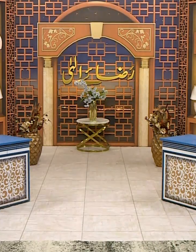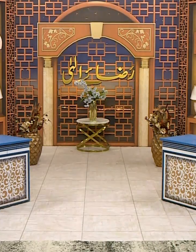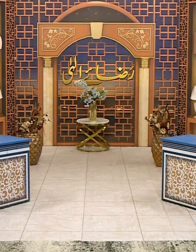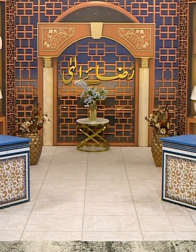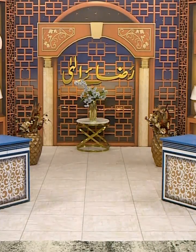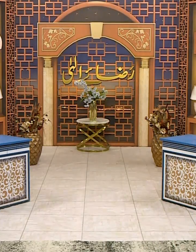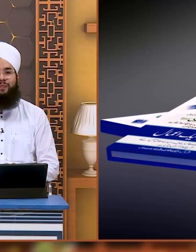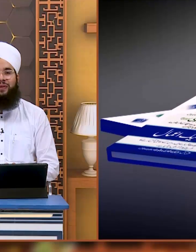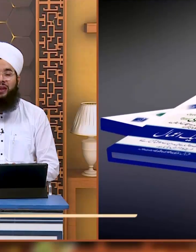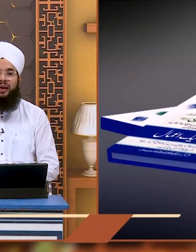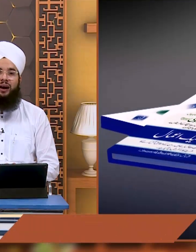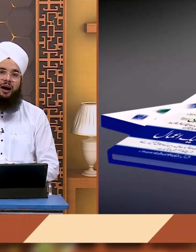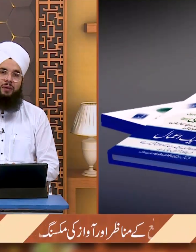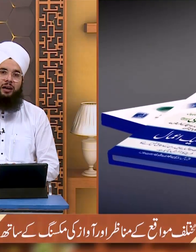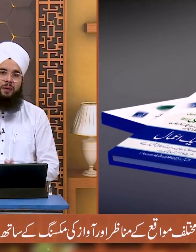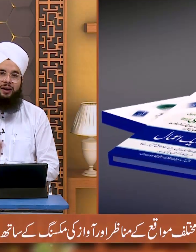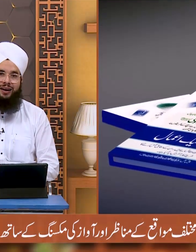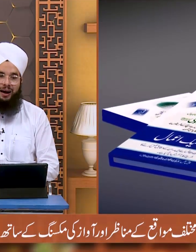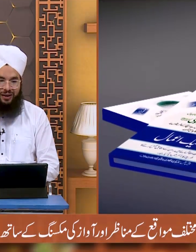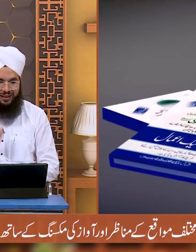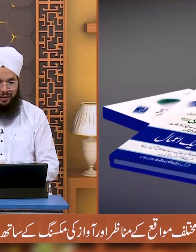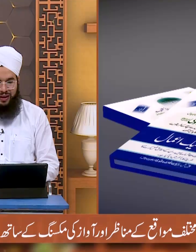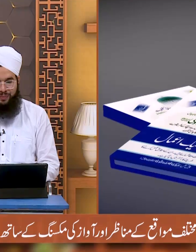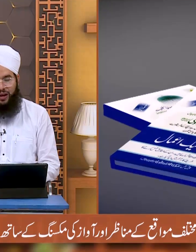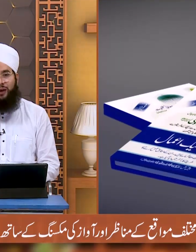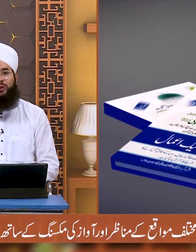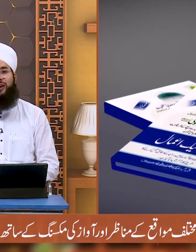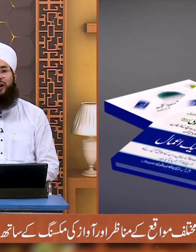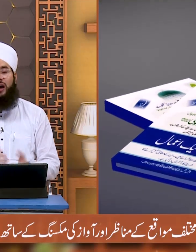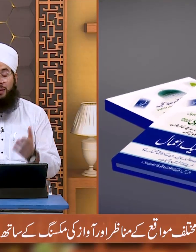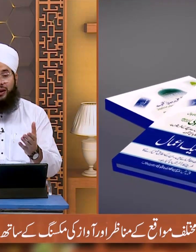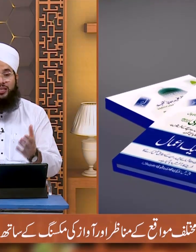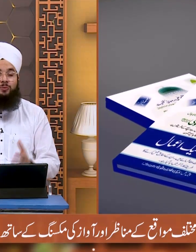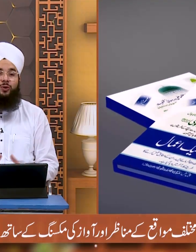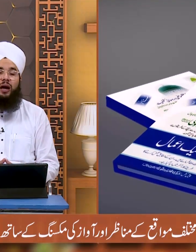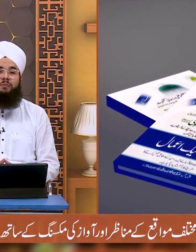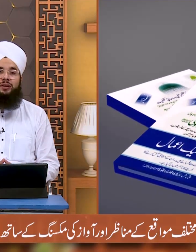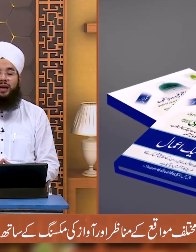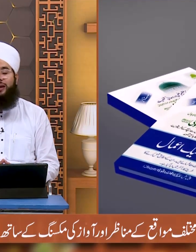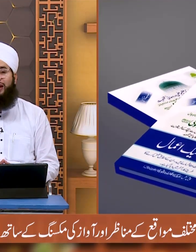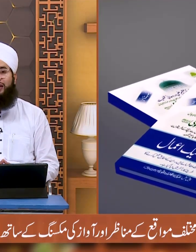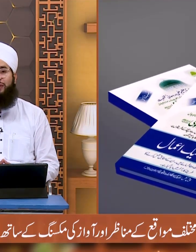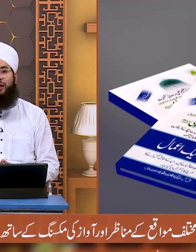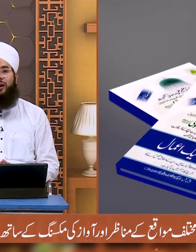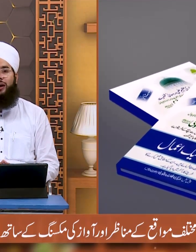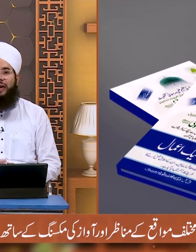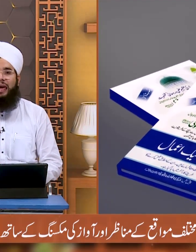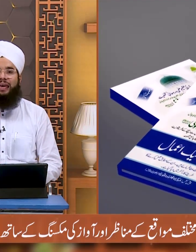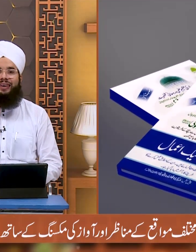بہترین ذریعہ نیک اعمال پر عمل کرنا بھی ہے۔ الحمدللہ ہمارے اس پروگرام رضائے الہی میں ایک